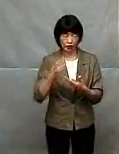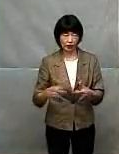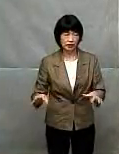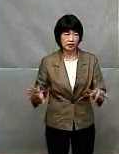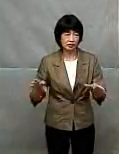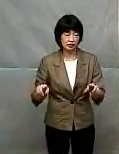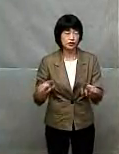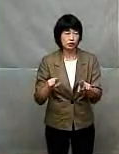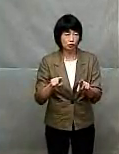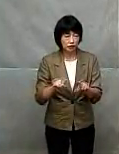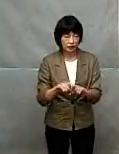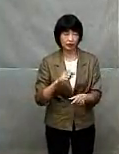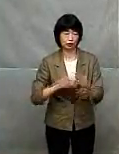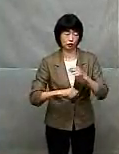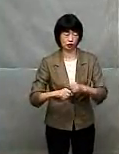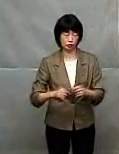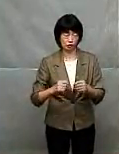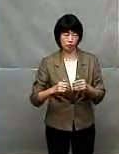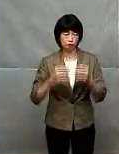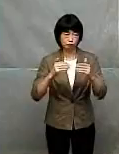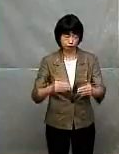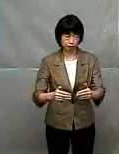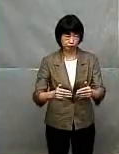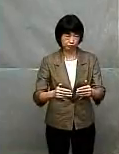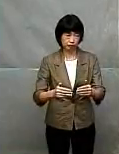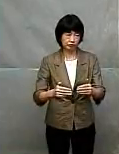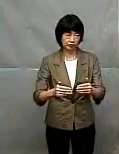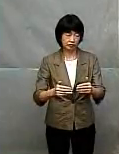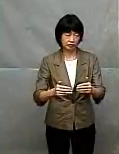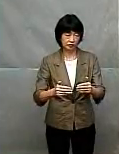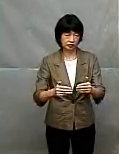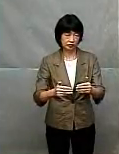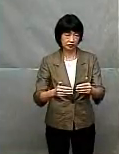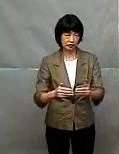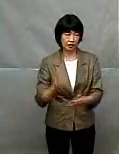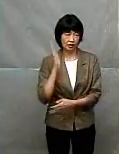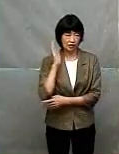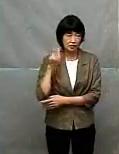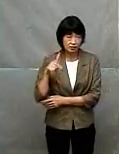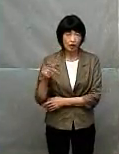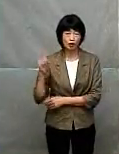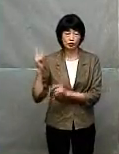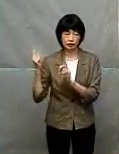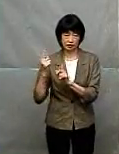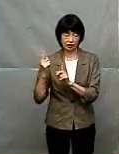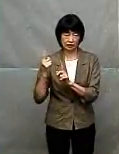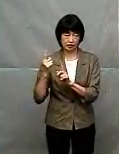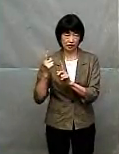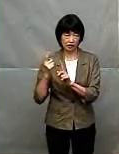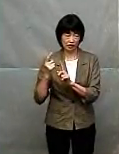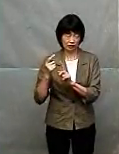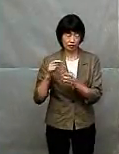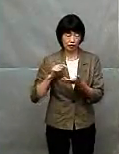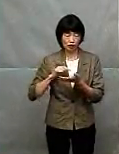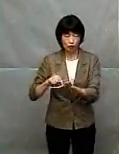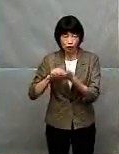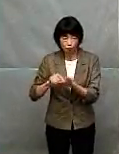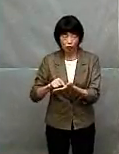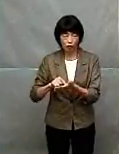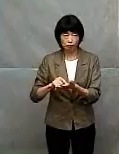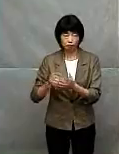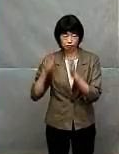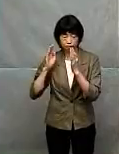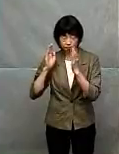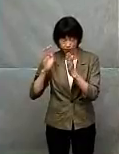さらに加速させ、政府等に対する要望提案を より説得力のある効果的なものにしてい